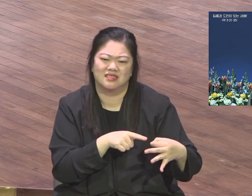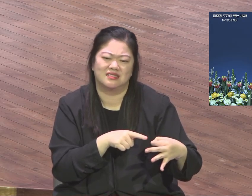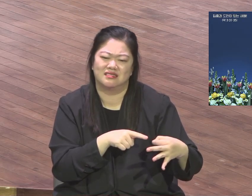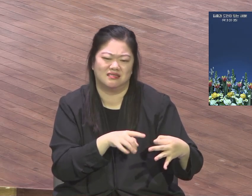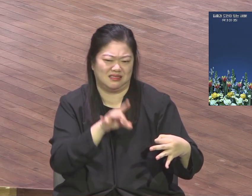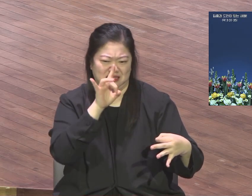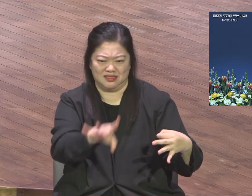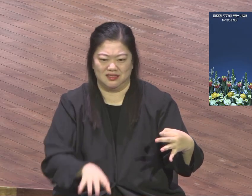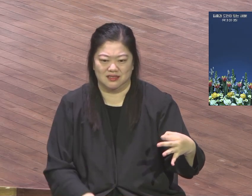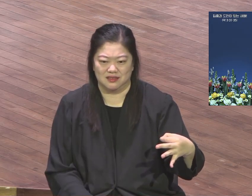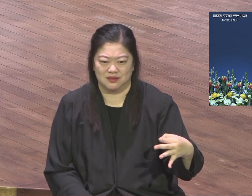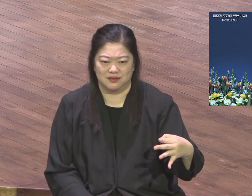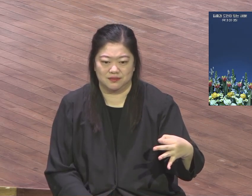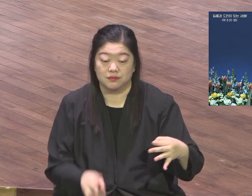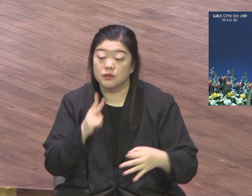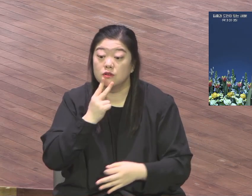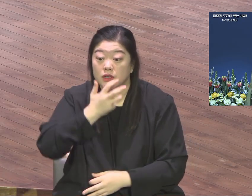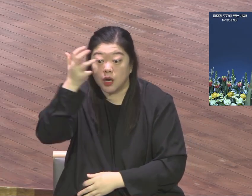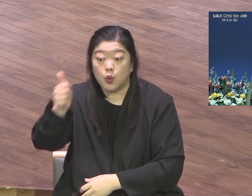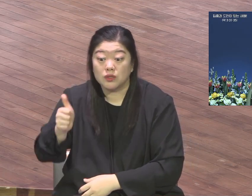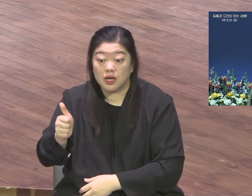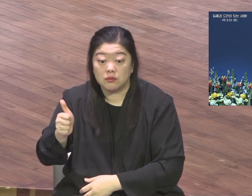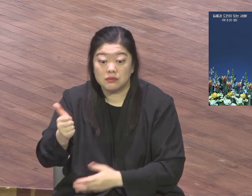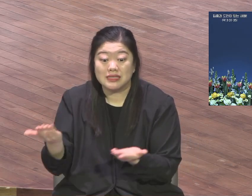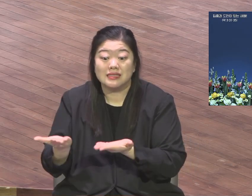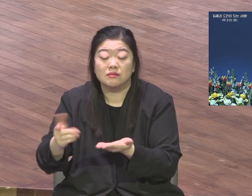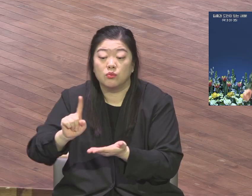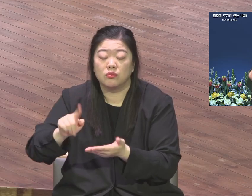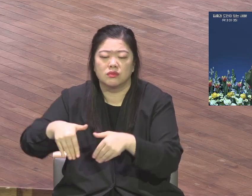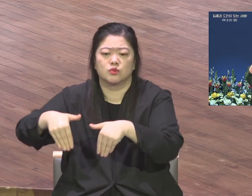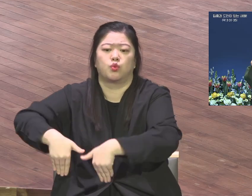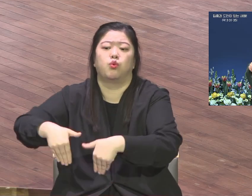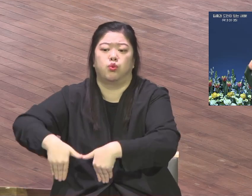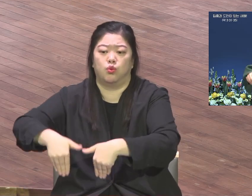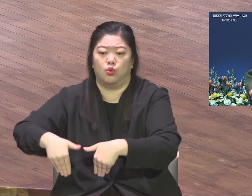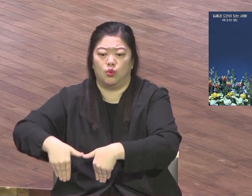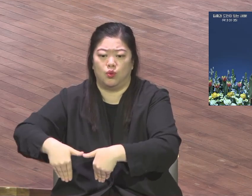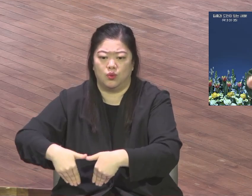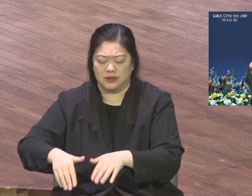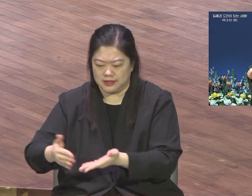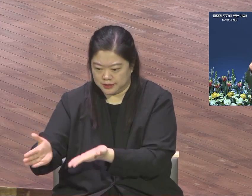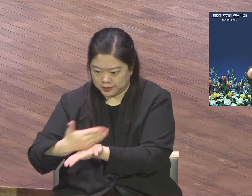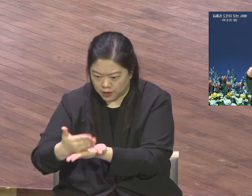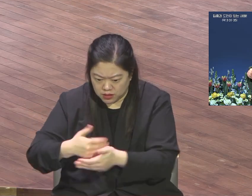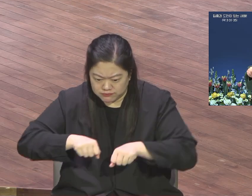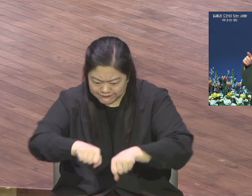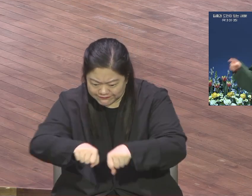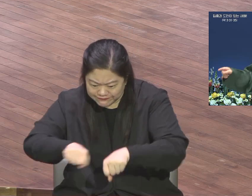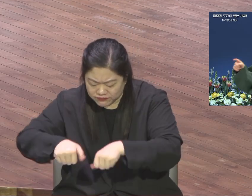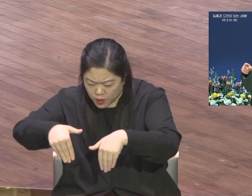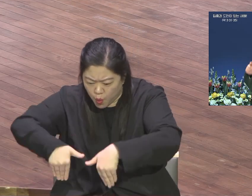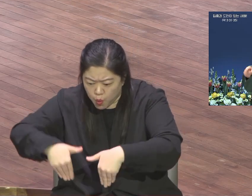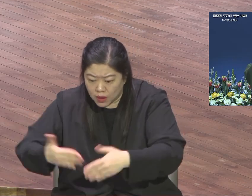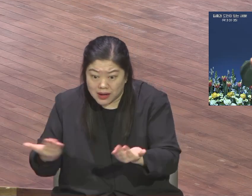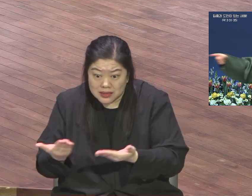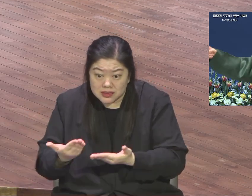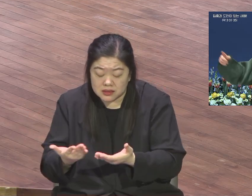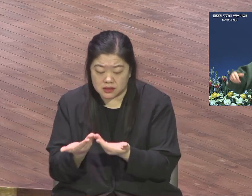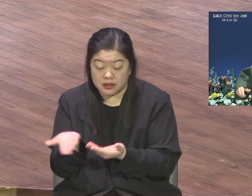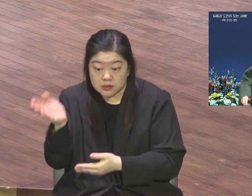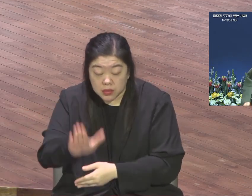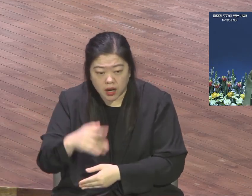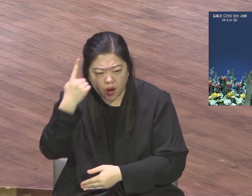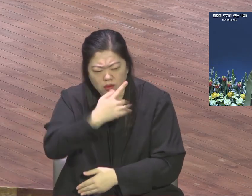요셉처럼 마당을 설더라도 주인 보디발에 볼 때 얘는 다르구나. 이 노예는 다른 노예들하고